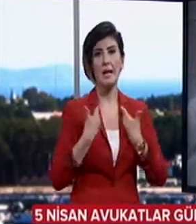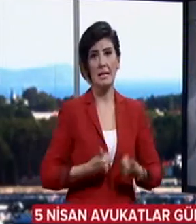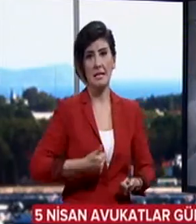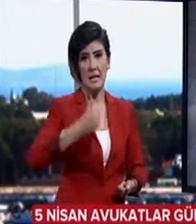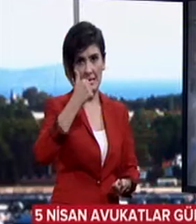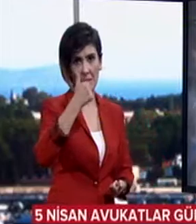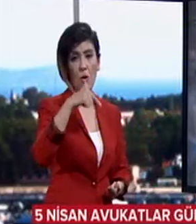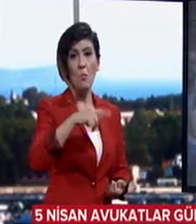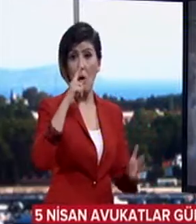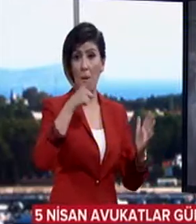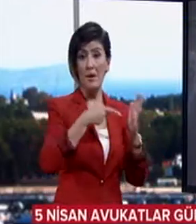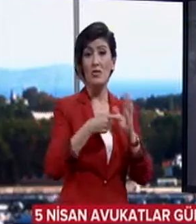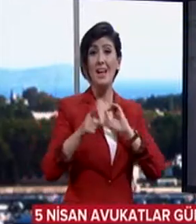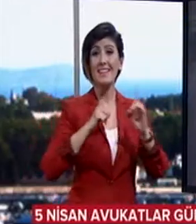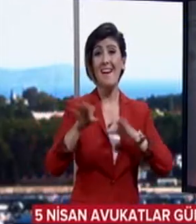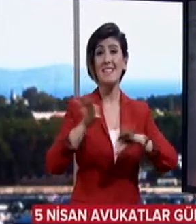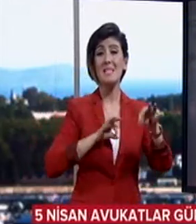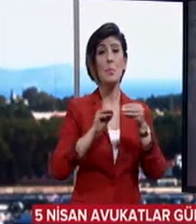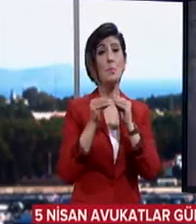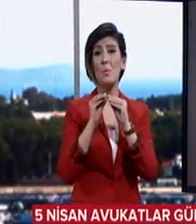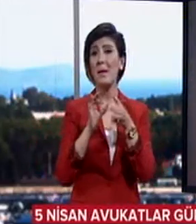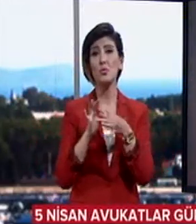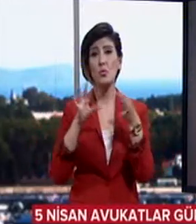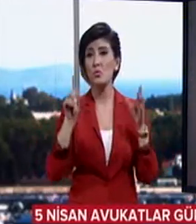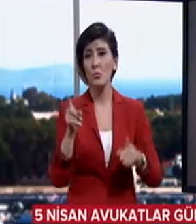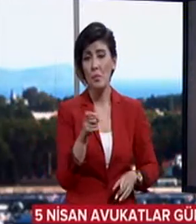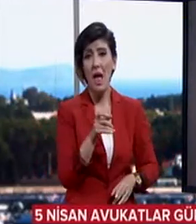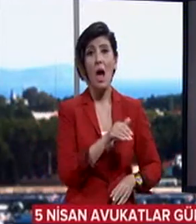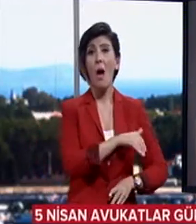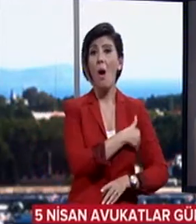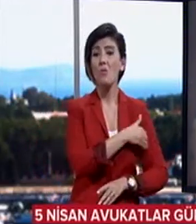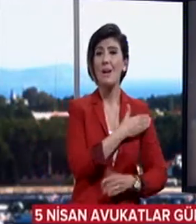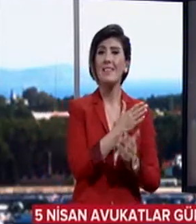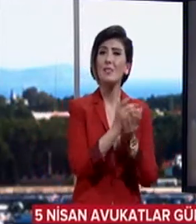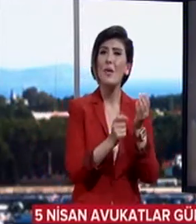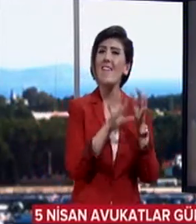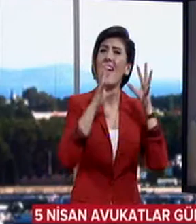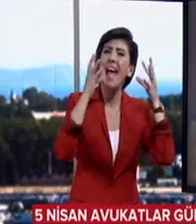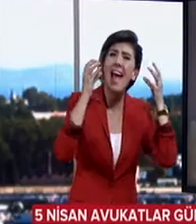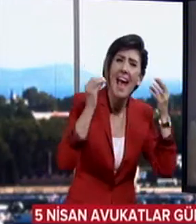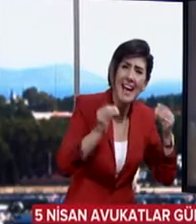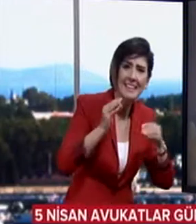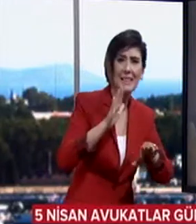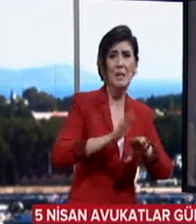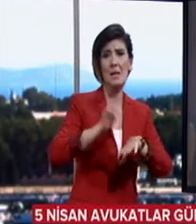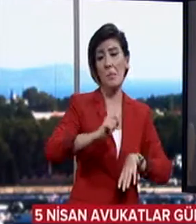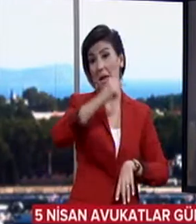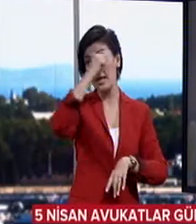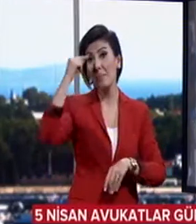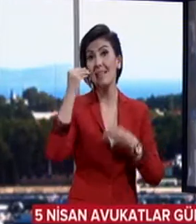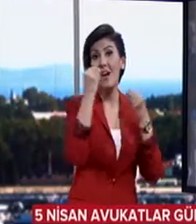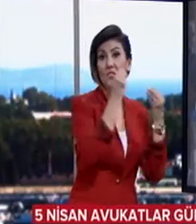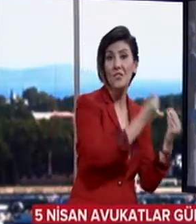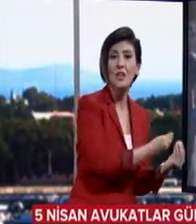Adalet Bakanı, bu amaçla yargı sisteminin sorunlarına çözüm bulmaya ve avukatların da görevlerini en iyi